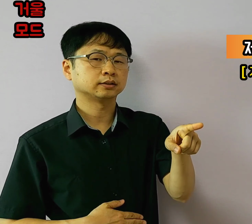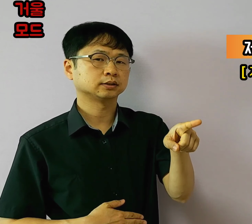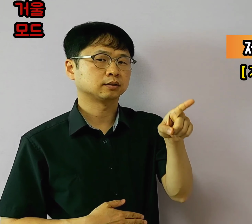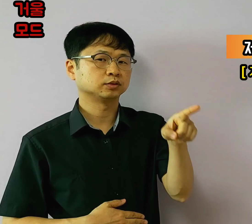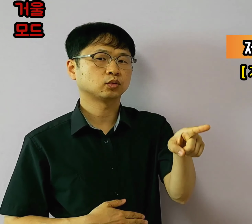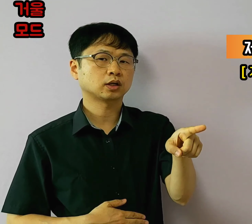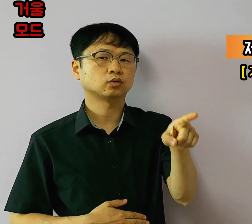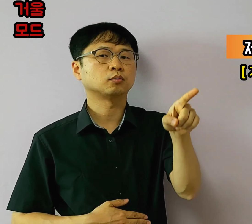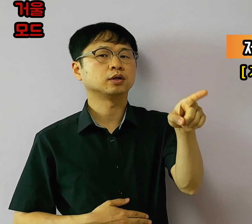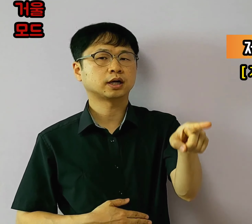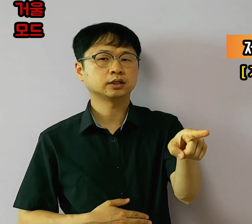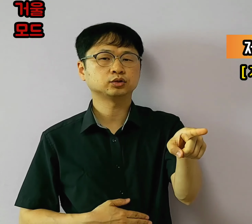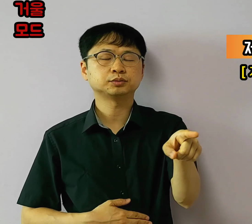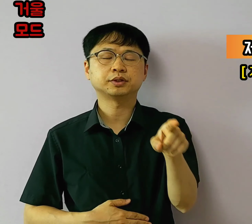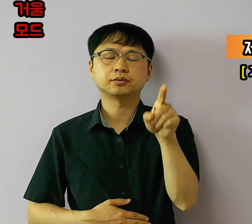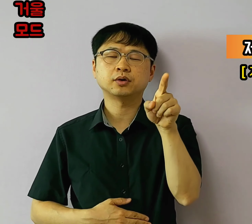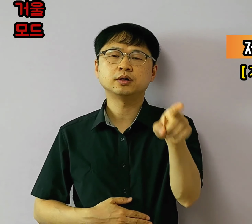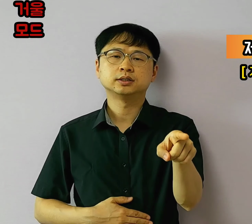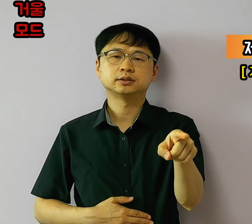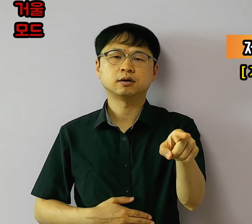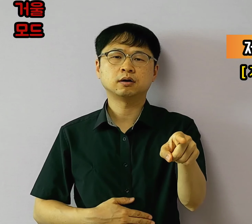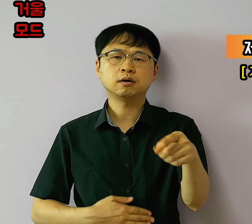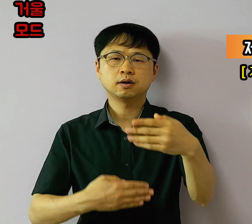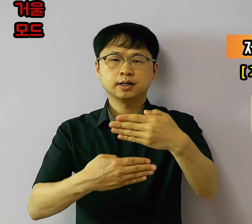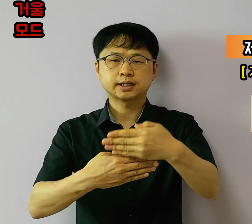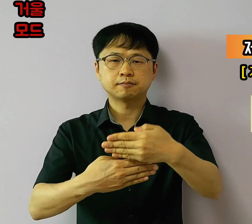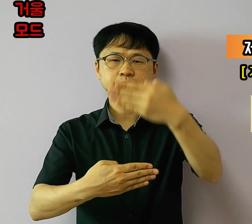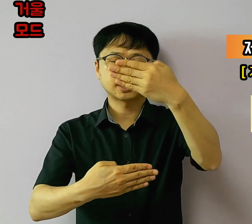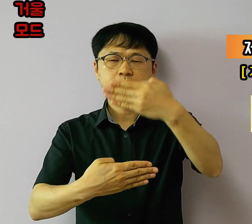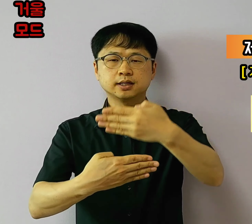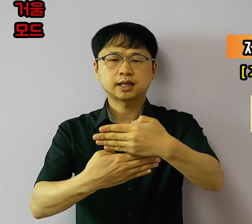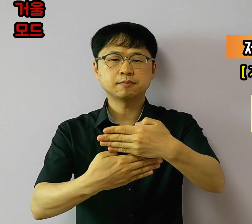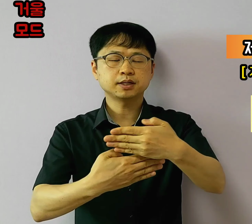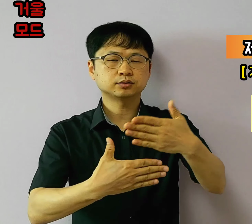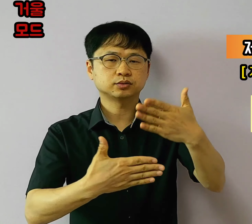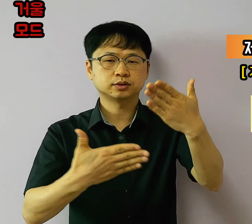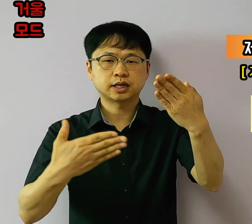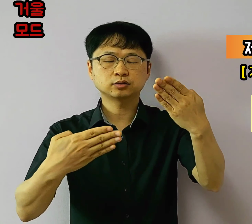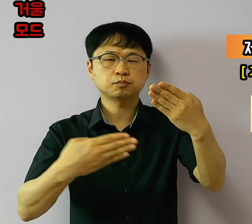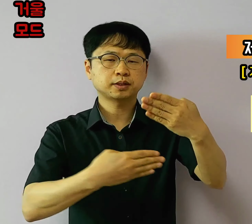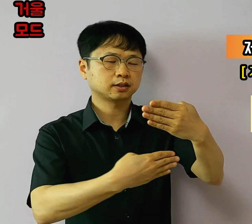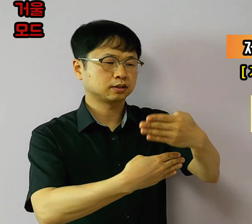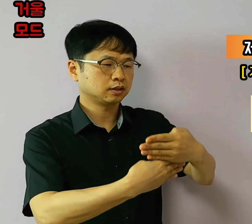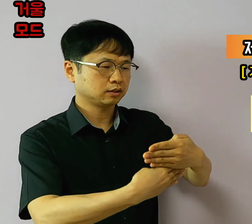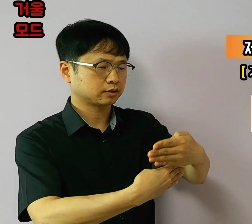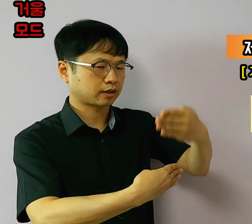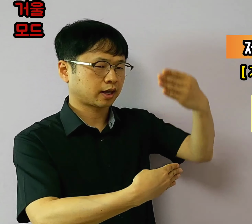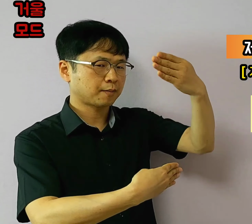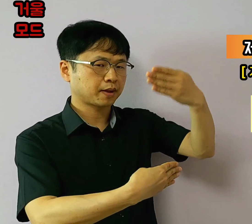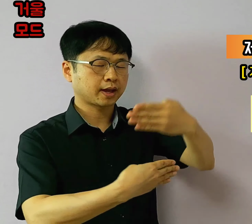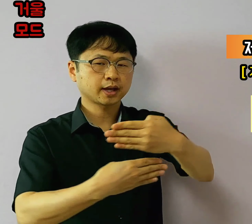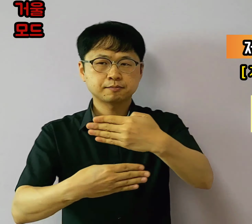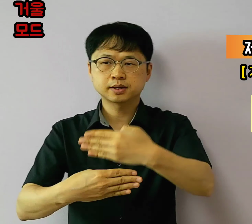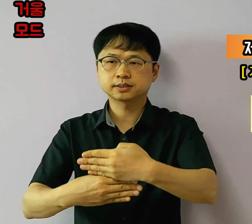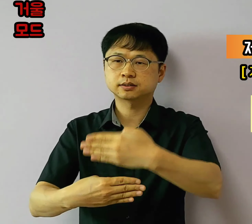것은 검지손가락으로 멀리 가르쳐 주시면 되고요. 저 담장 담이란 소는 양손바닥을 이렇게 앞에